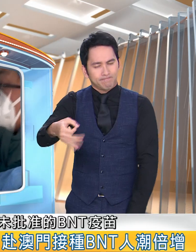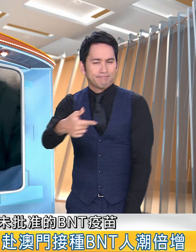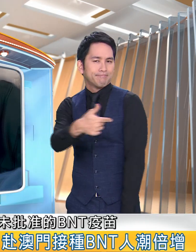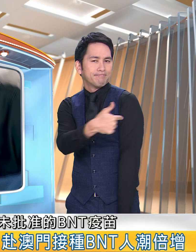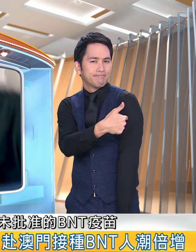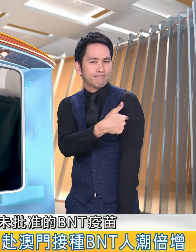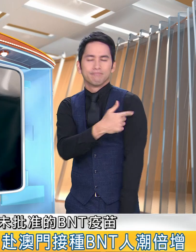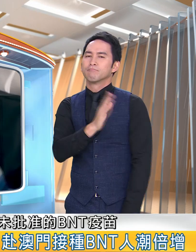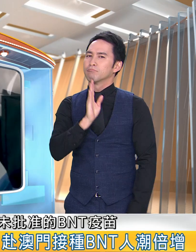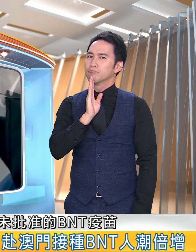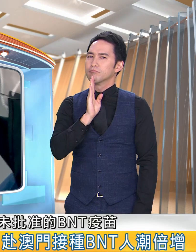苗。